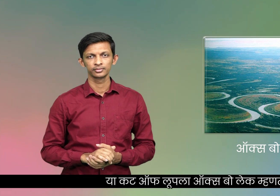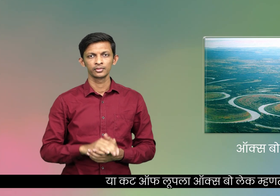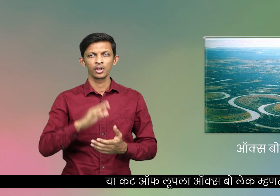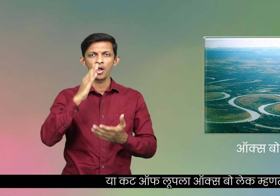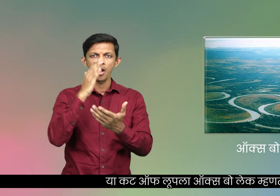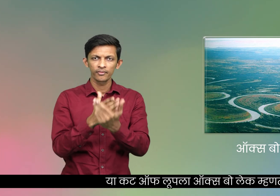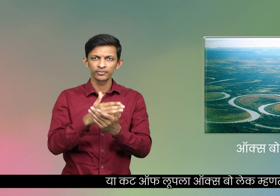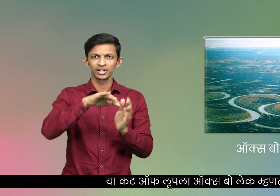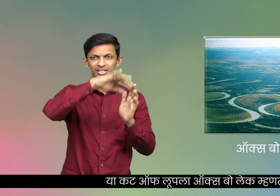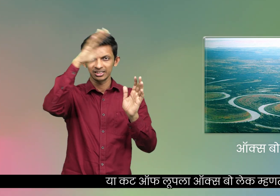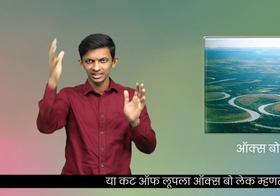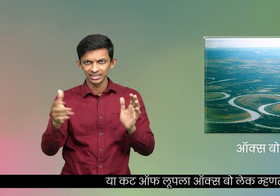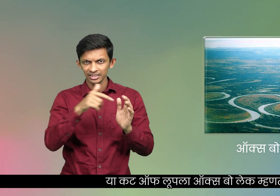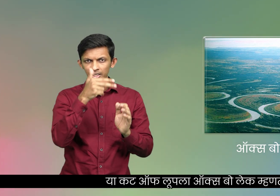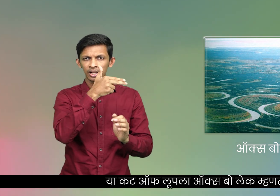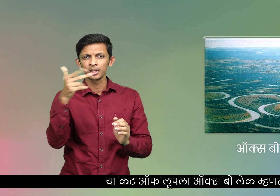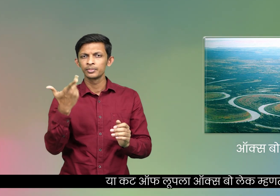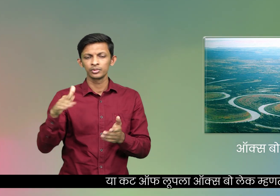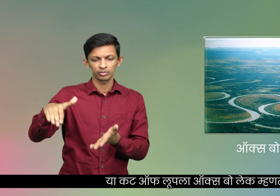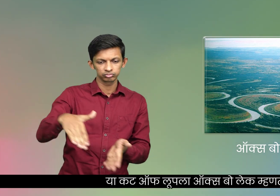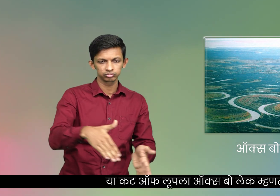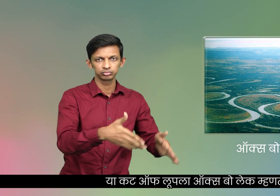याला कट ऑफ लुपला ऑक्सबो लेक असं म्हणतात.